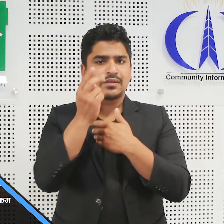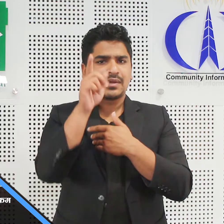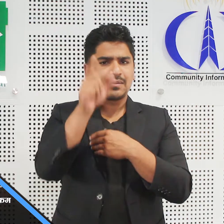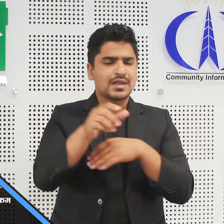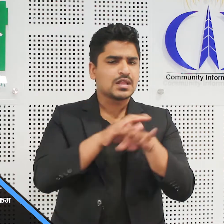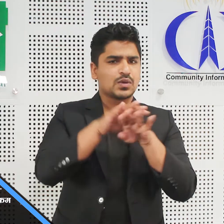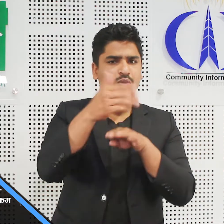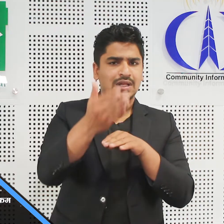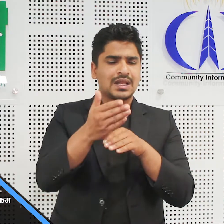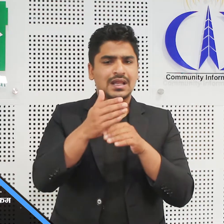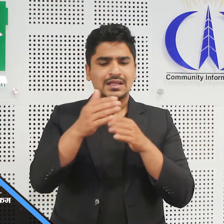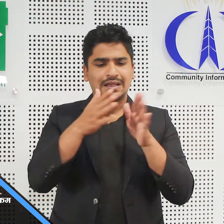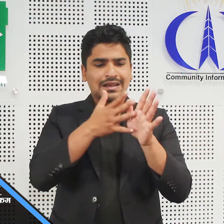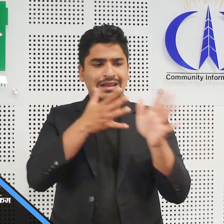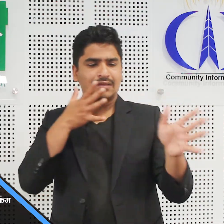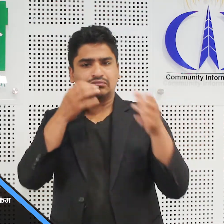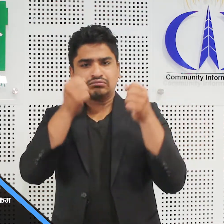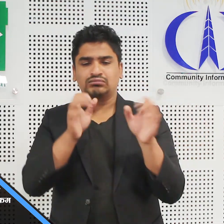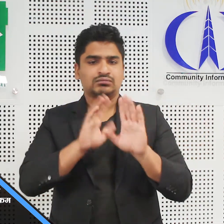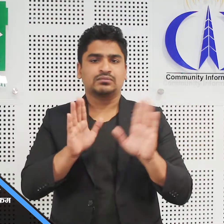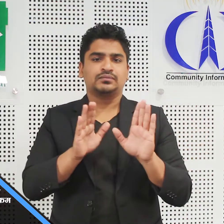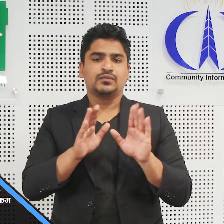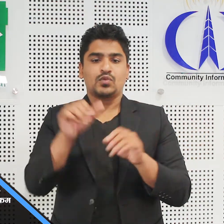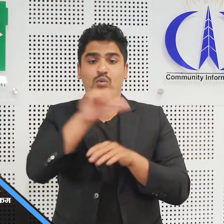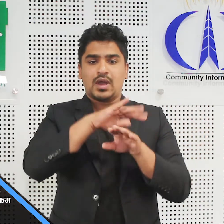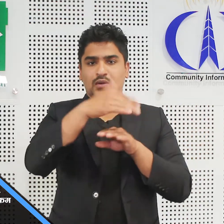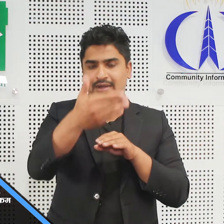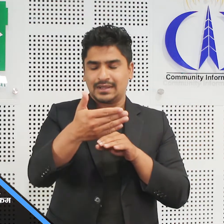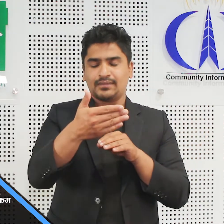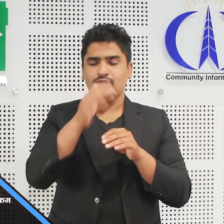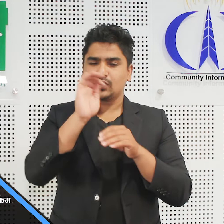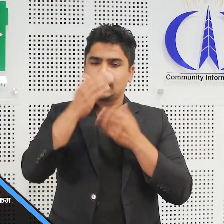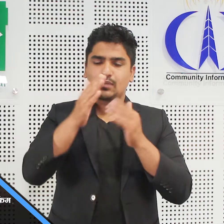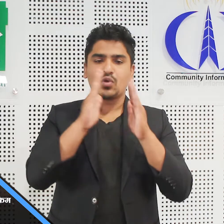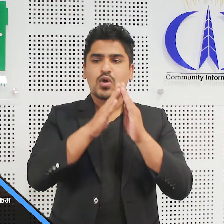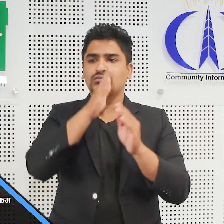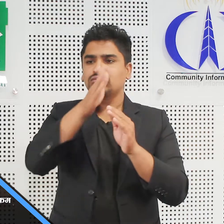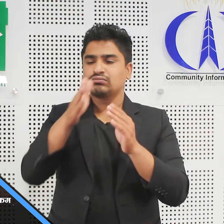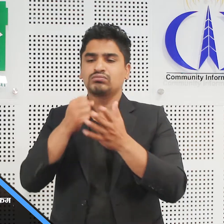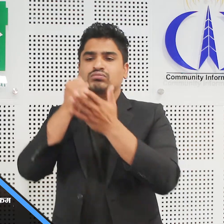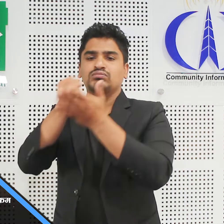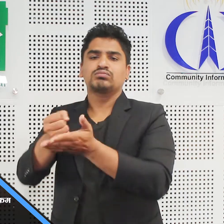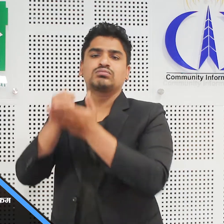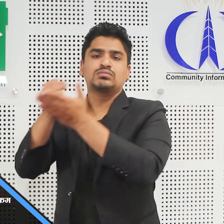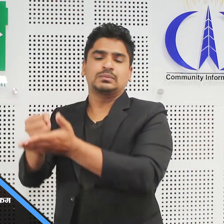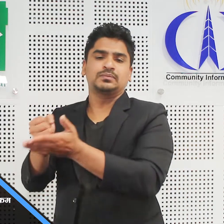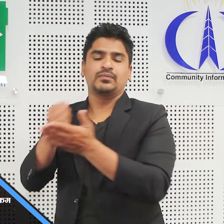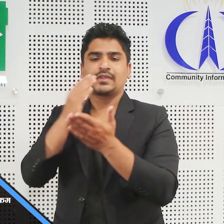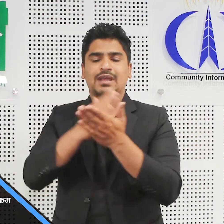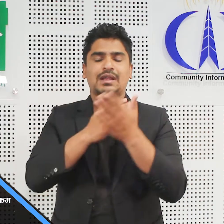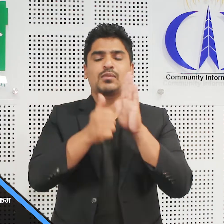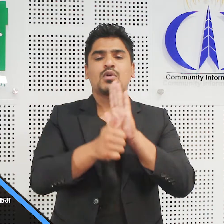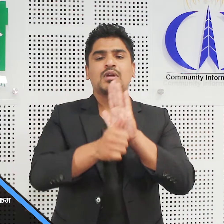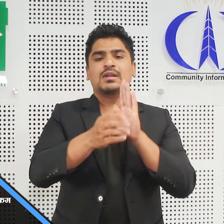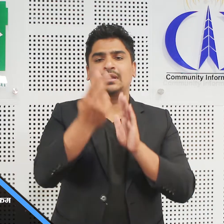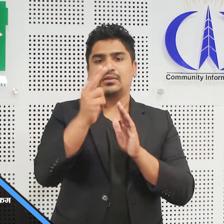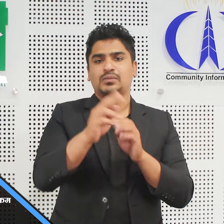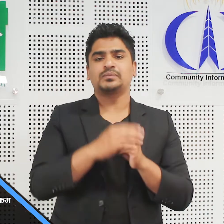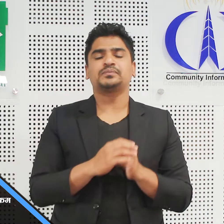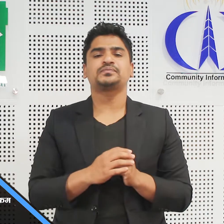गरेका थियौँ भने अब हामीले राहत वितरणको बेलामा पनि अपाङ्गता भएका व्यक्तिहरूलाई लाइन बस्न नपर्ने गरी उहाँहरूलाई चाहिँ